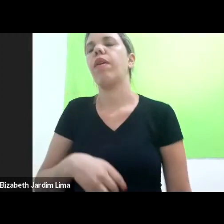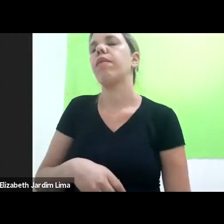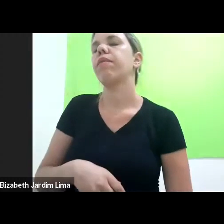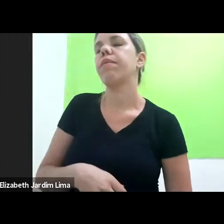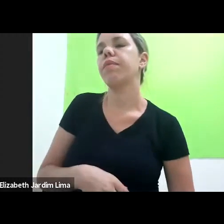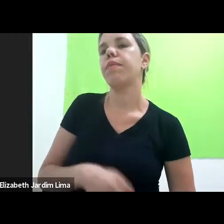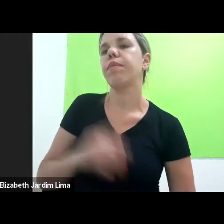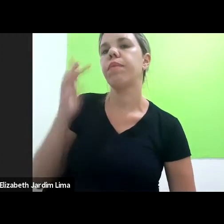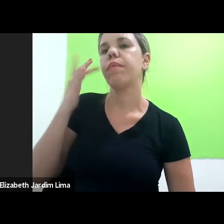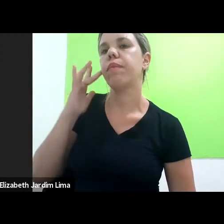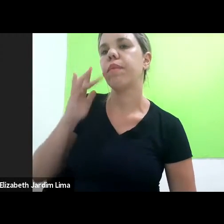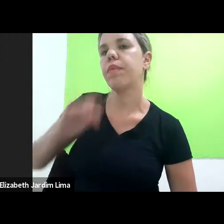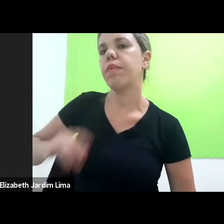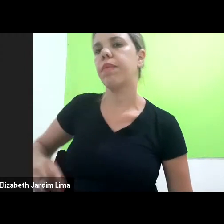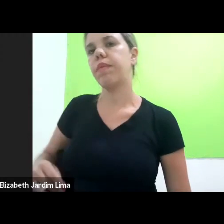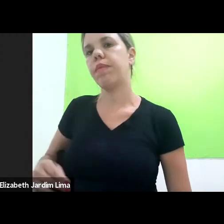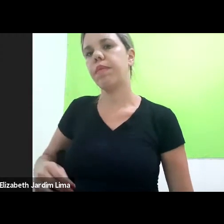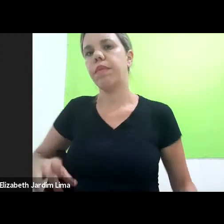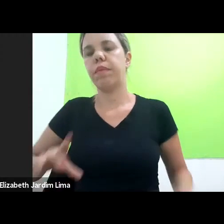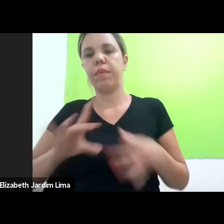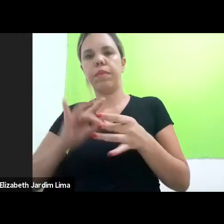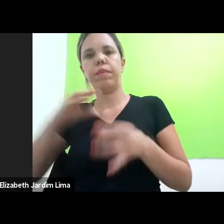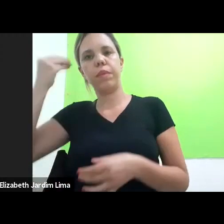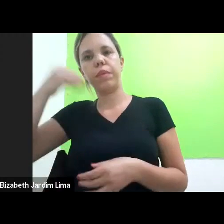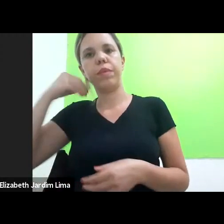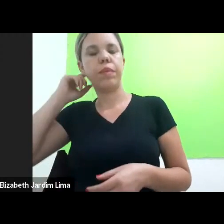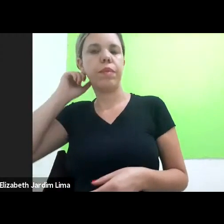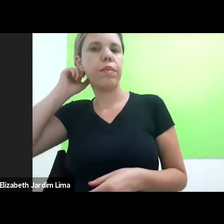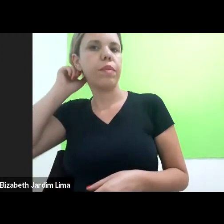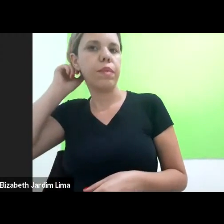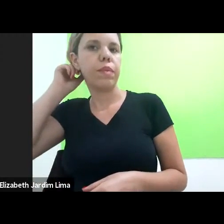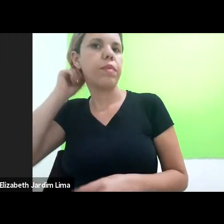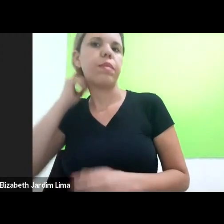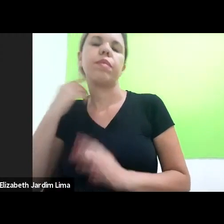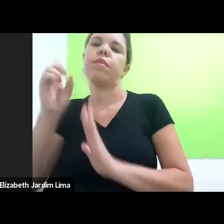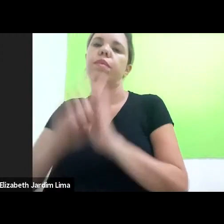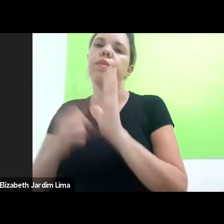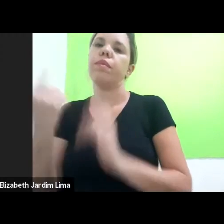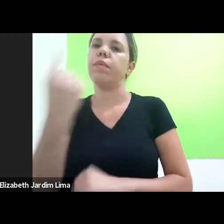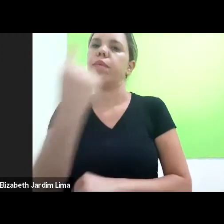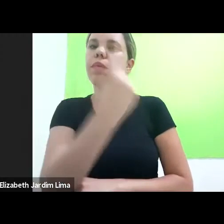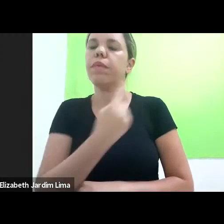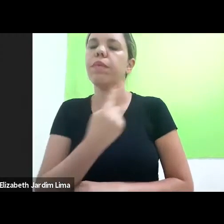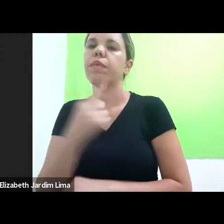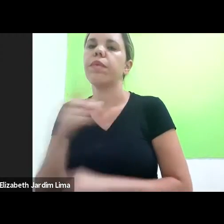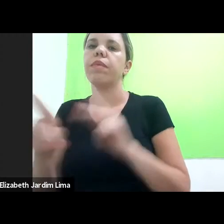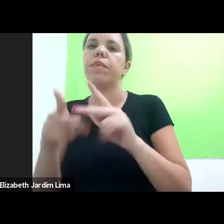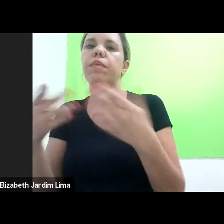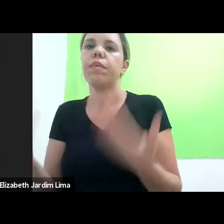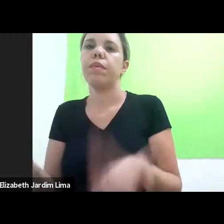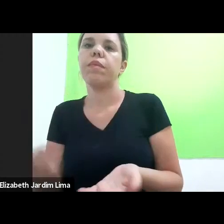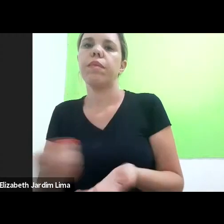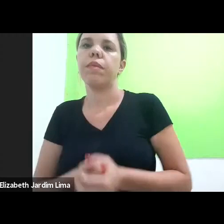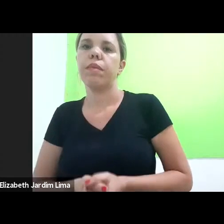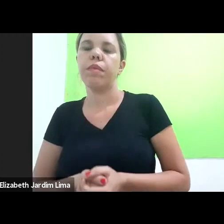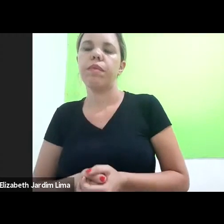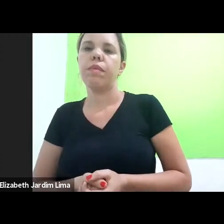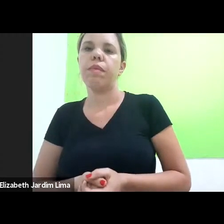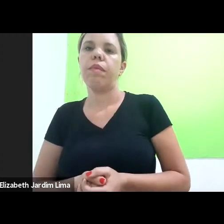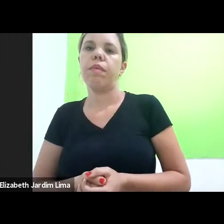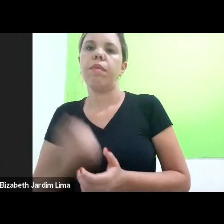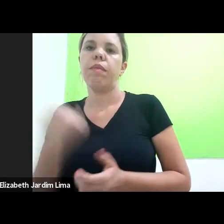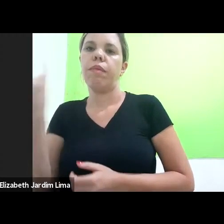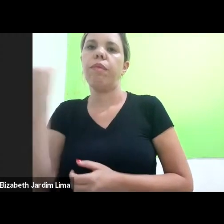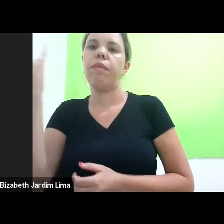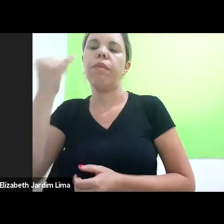que a junção do conhecimento, da compreensão de um direito individual e de um direito coletivo, ela